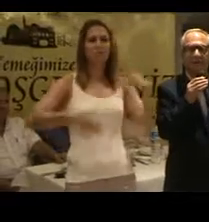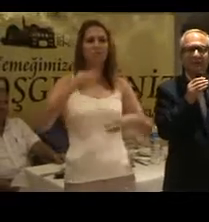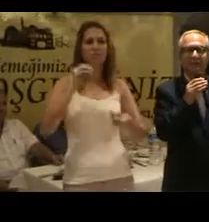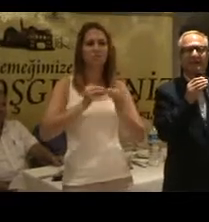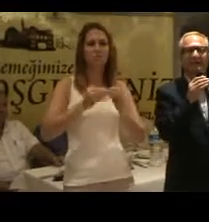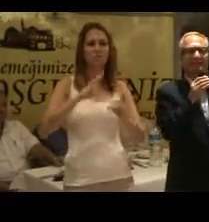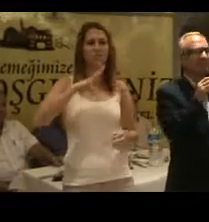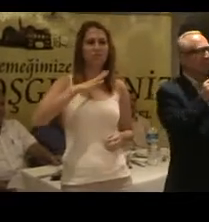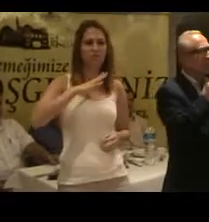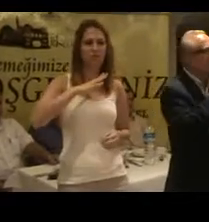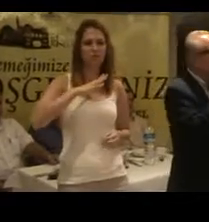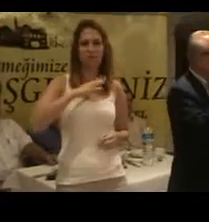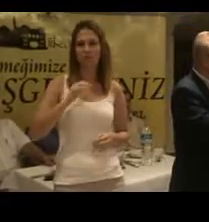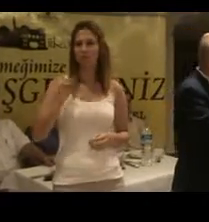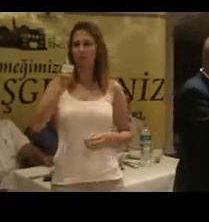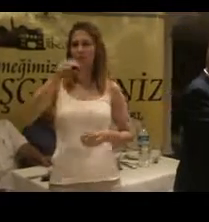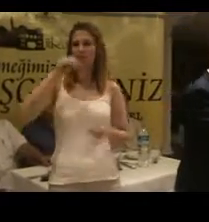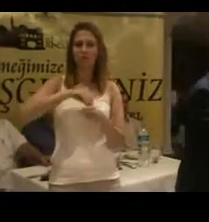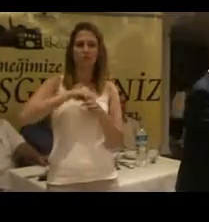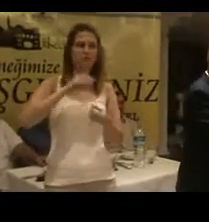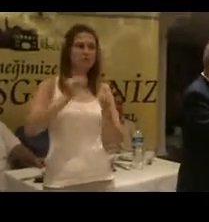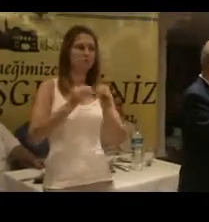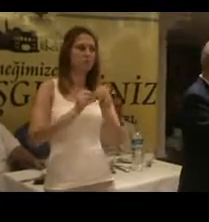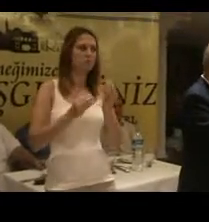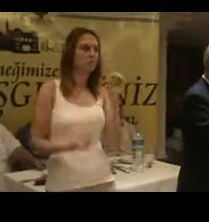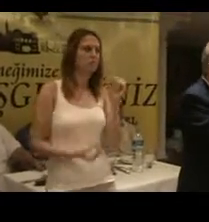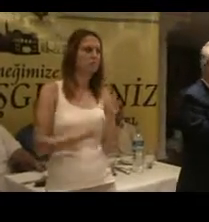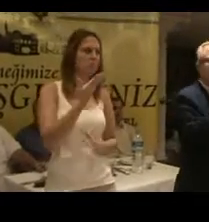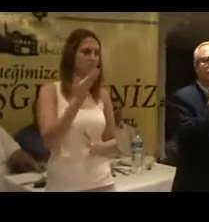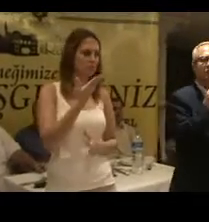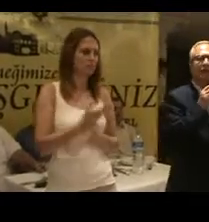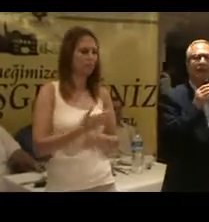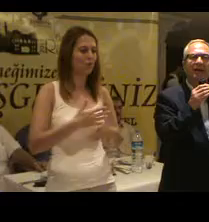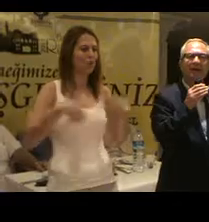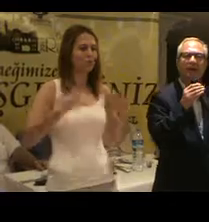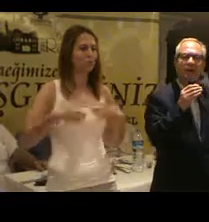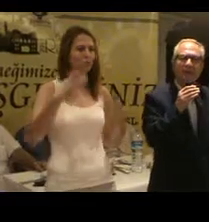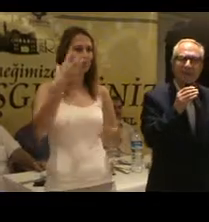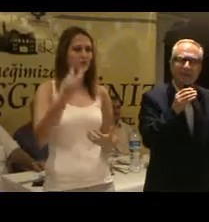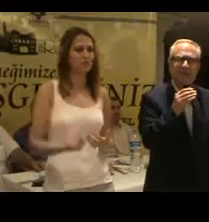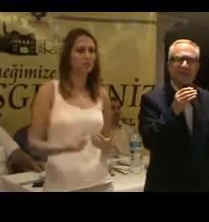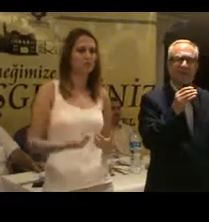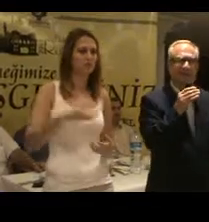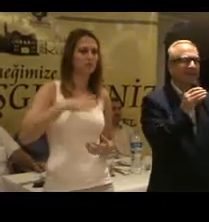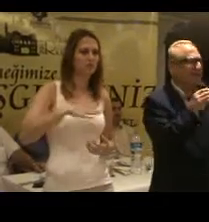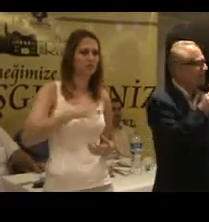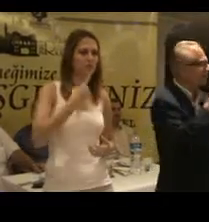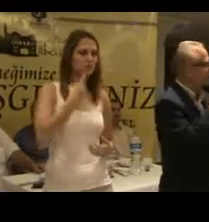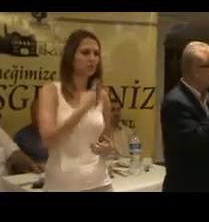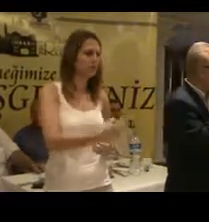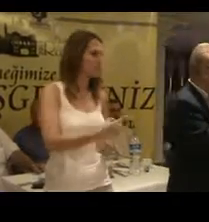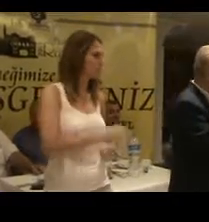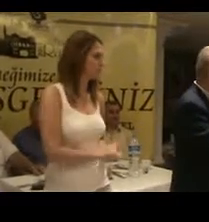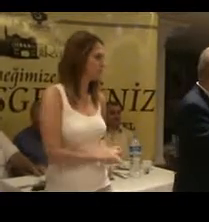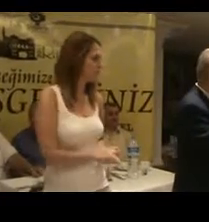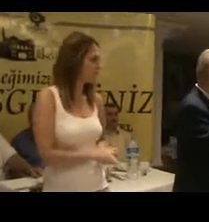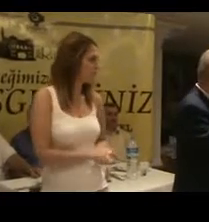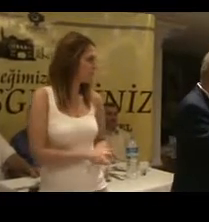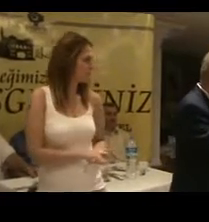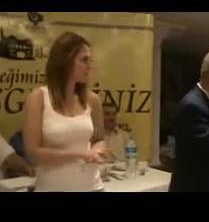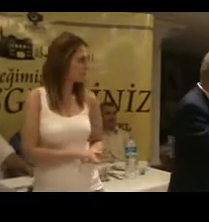yaşamlarının kolaylaştırılıp onların yaşama bağlanmasına, mutluluk konusunda önemli bir kazanım elde etmeleri